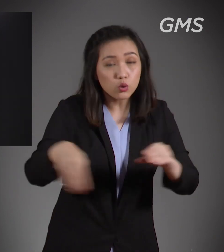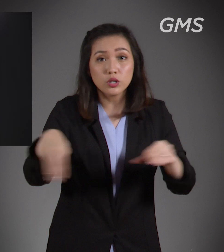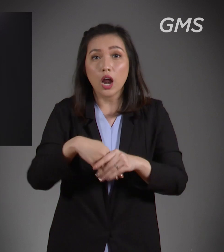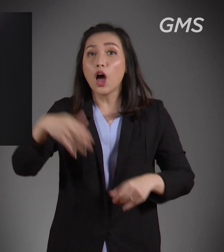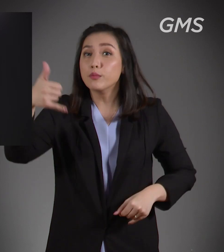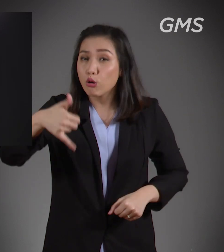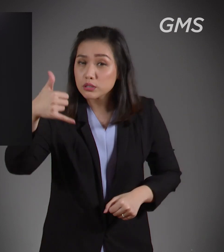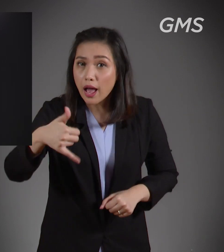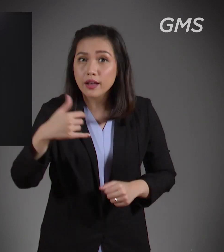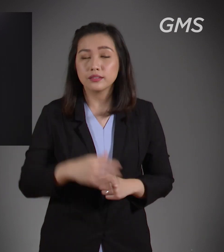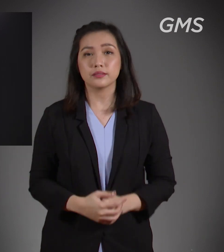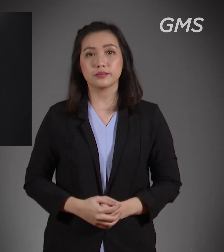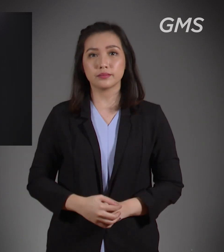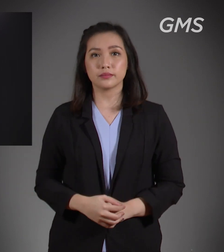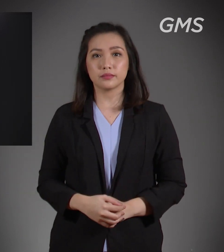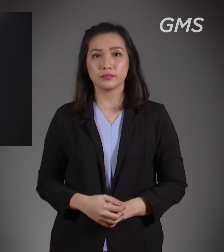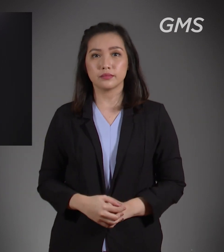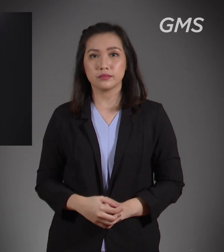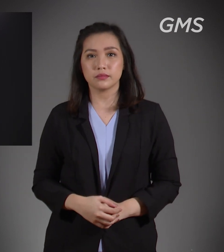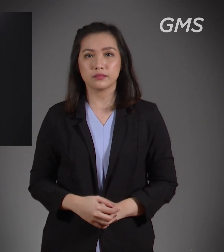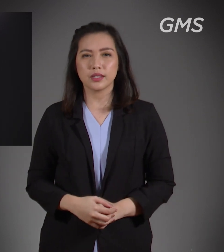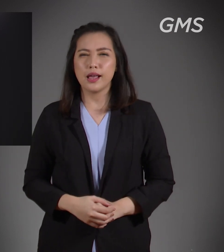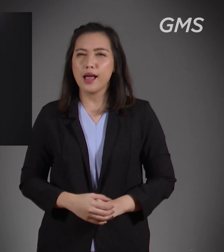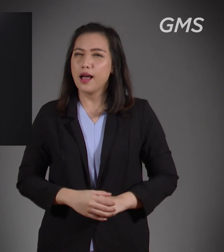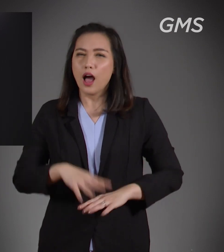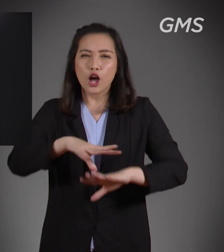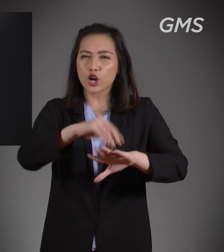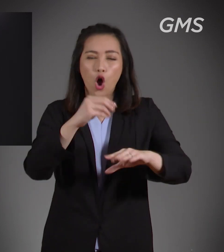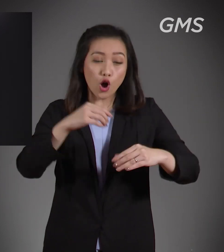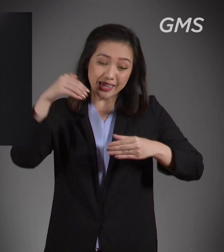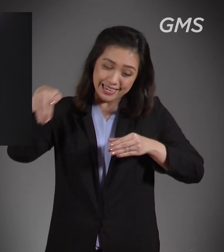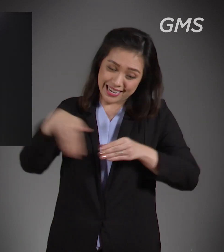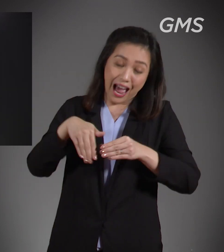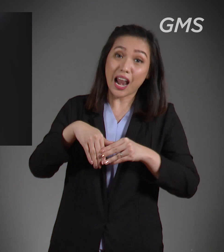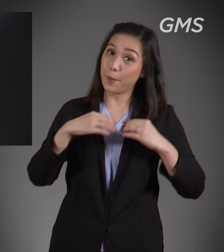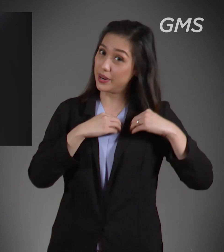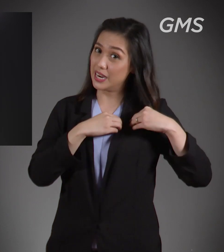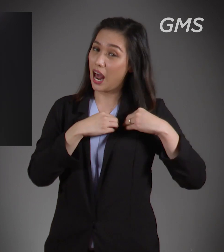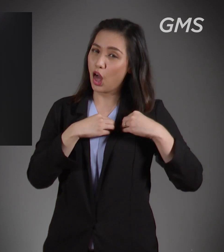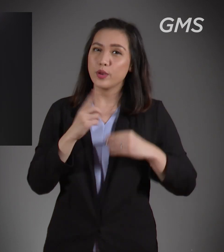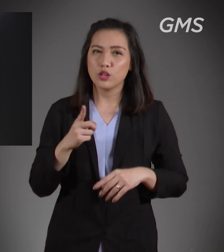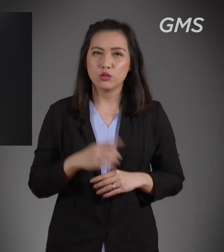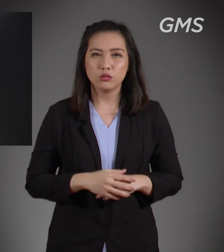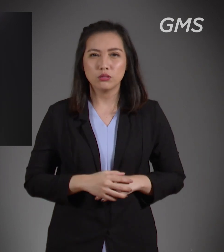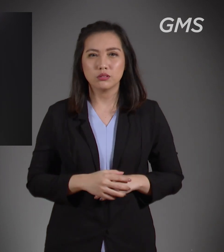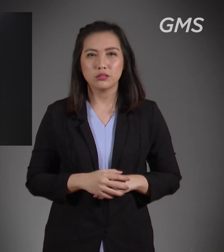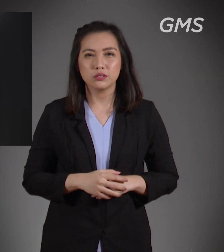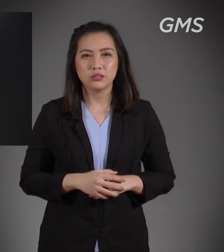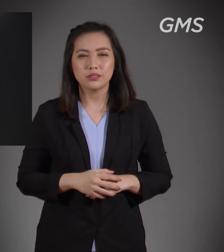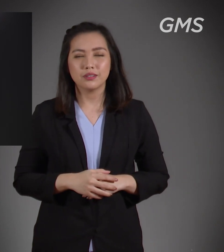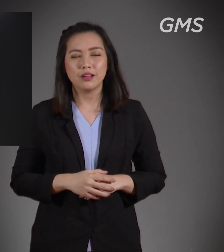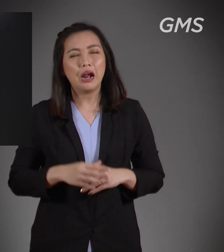liturgi atau ritual agamawinya tetapi memungkiri kerohanian sesungguhnya. Orang seperti ini akan sangat-sangat